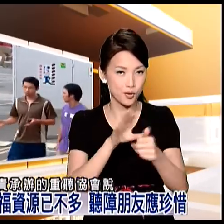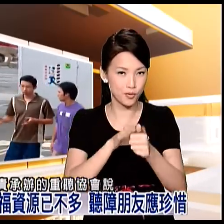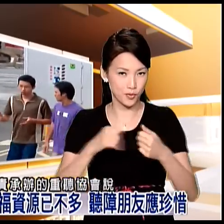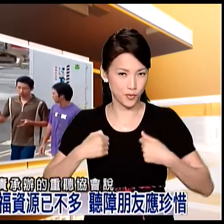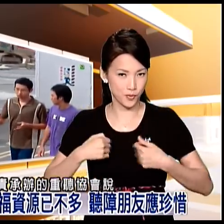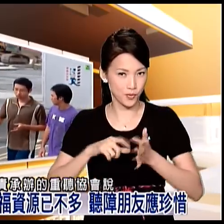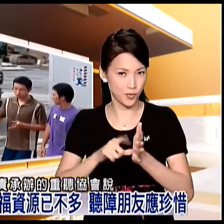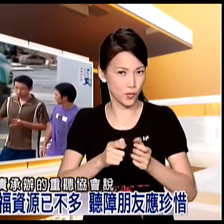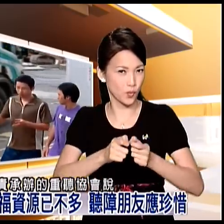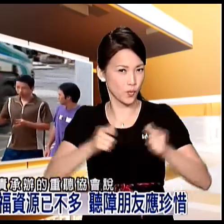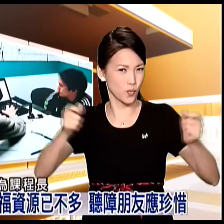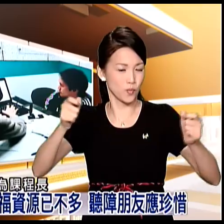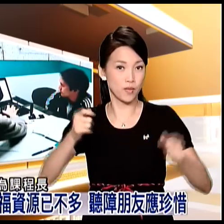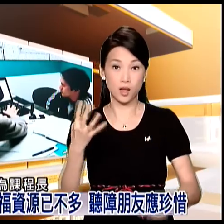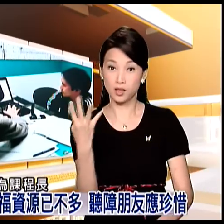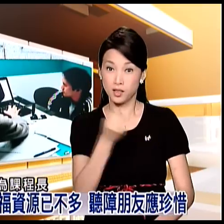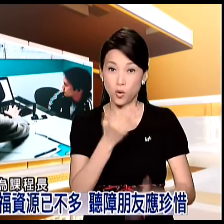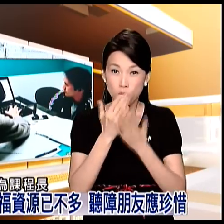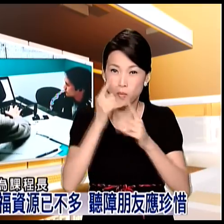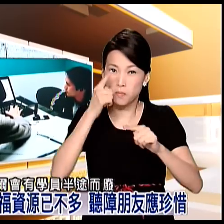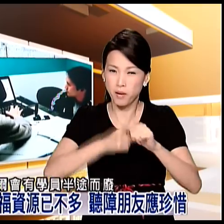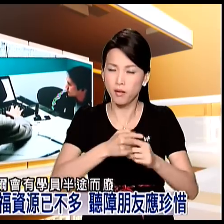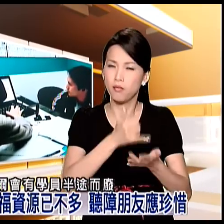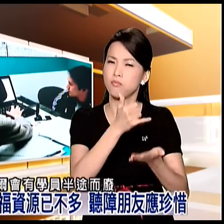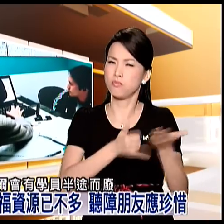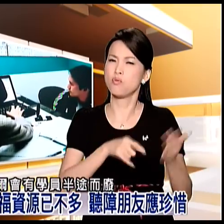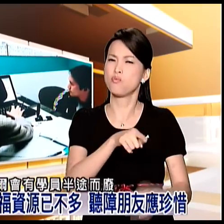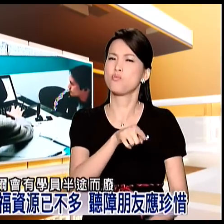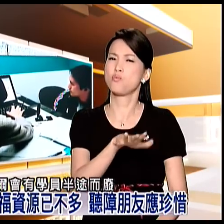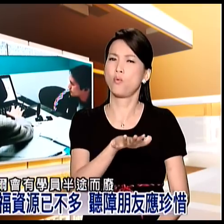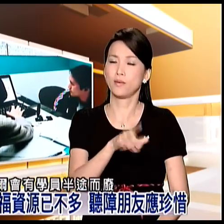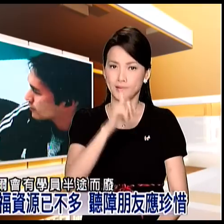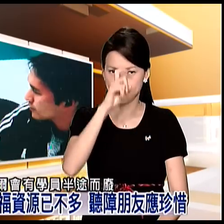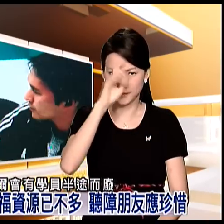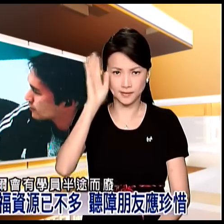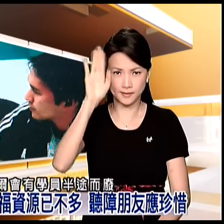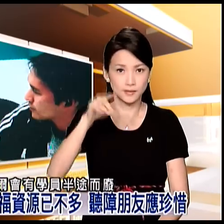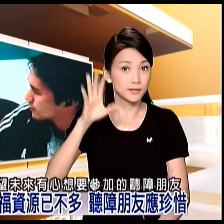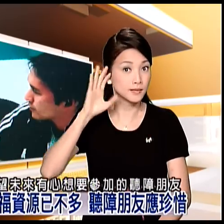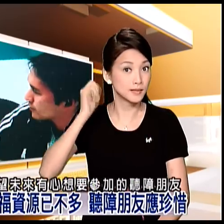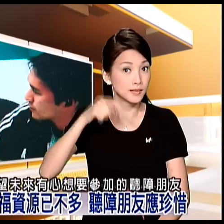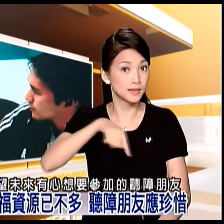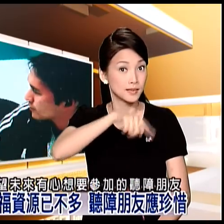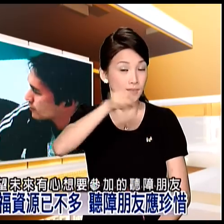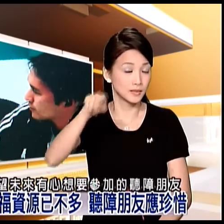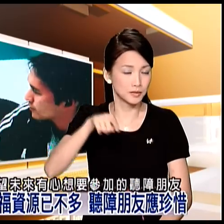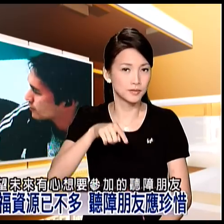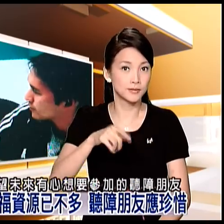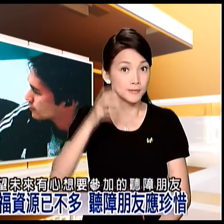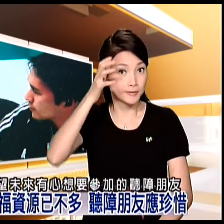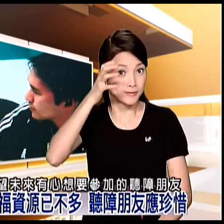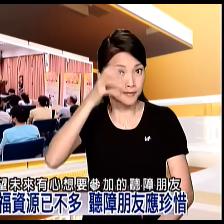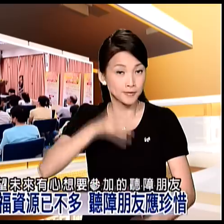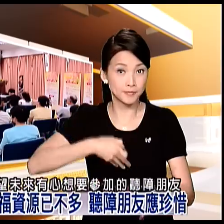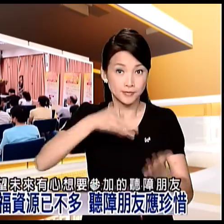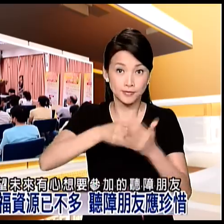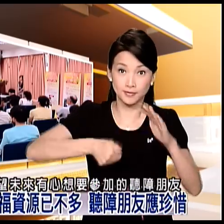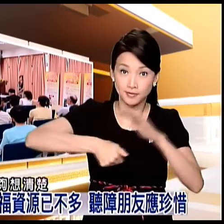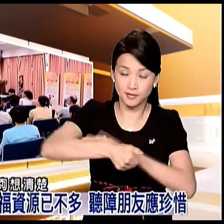听协会说，因为课程长，偶尔会有学员半途而废，希望未来有心要参加的听障朋友能